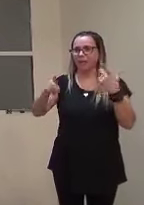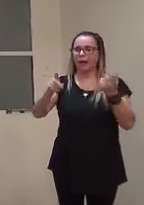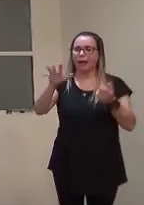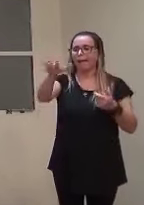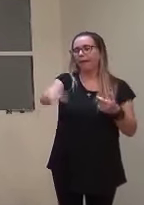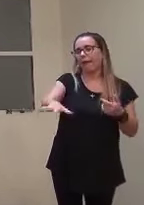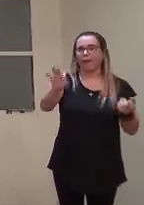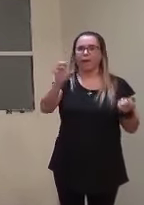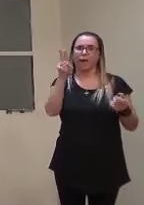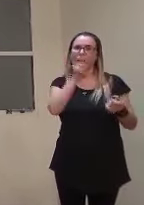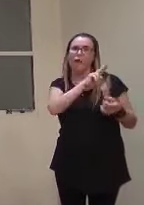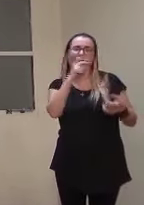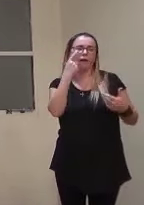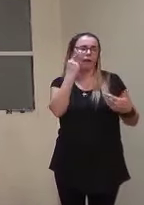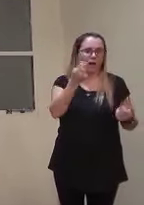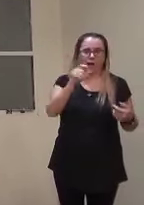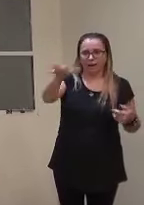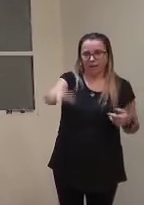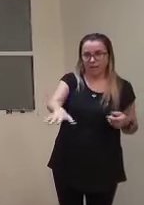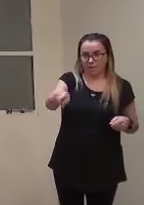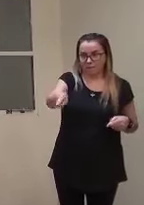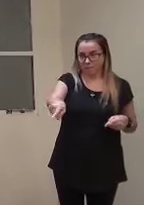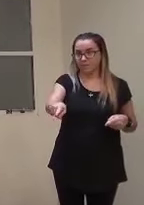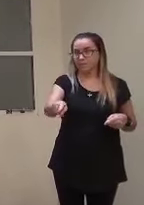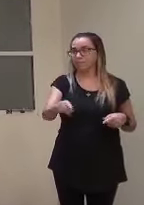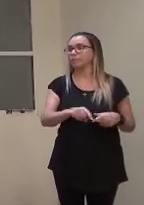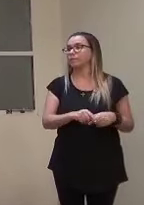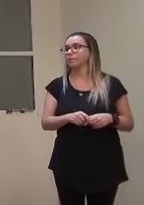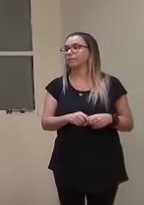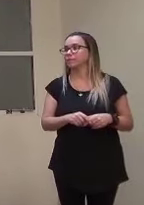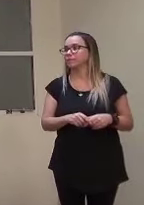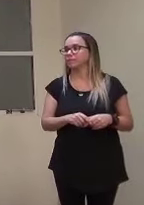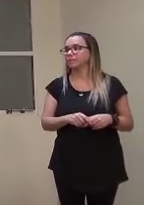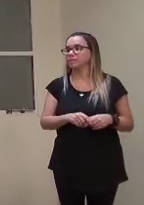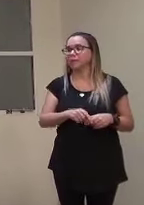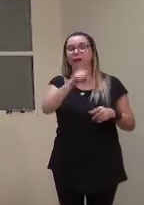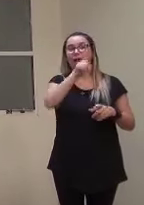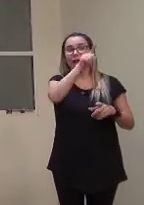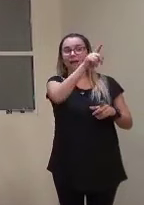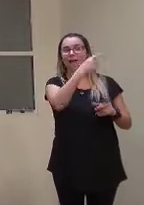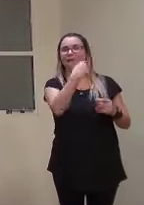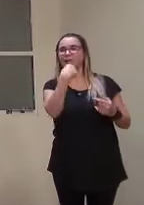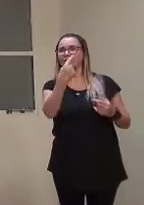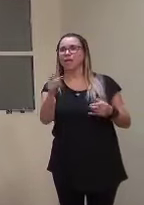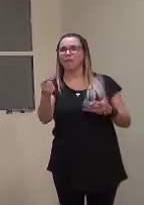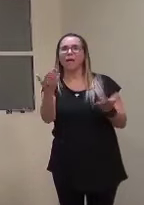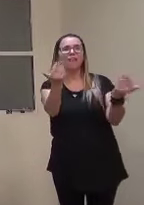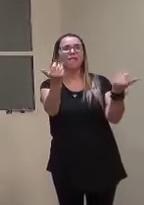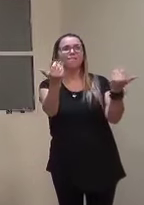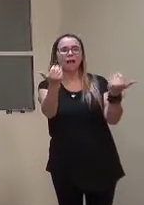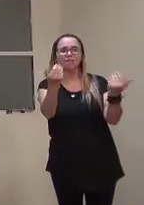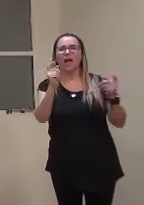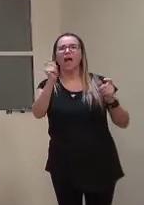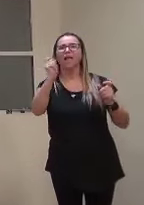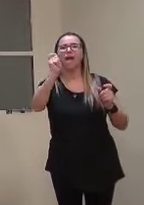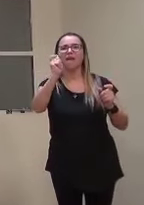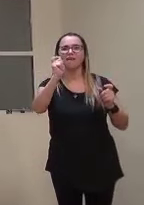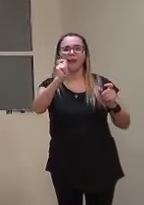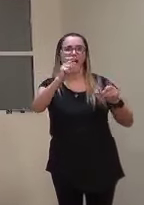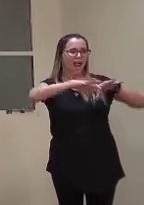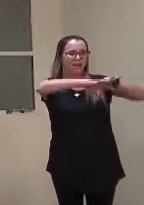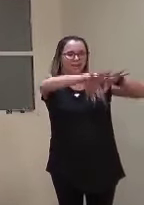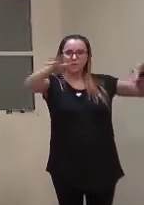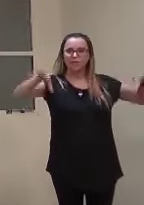nativas y es decir ahí lo que está denunciando lo que está demandando es el dispositivo